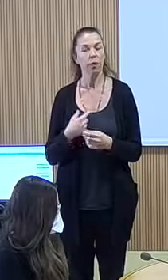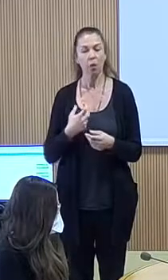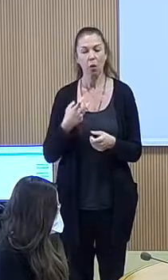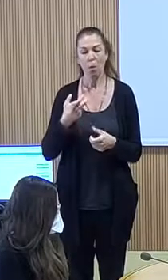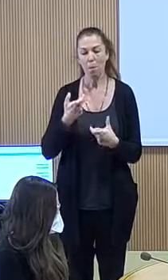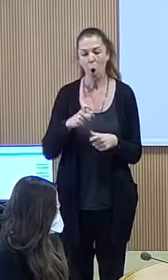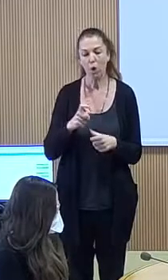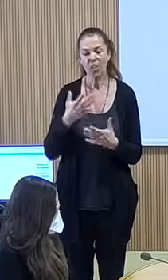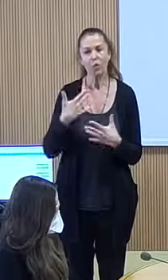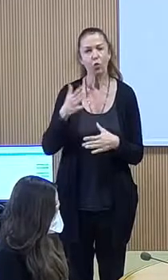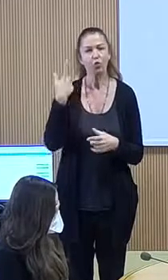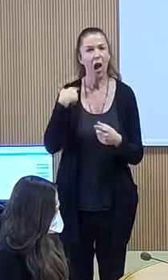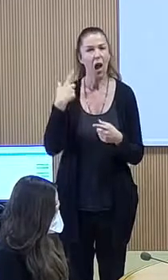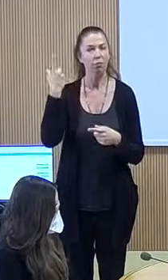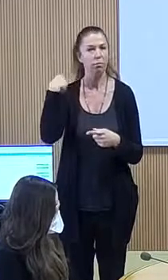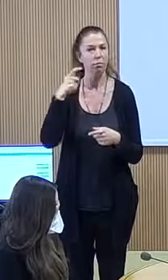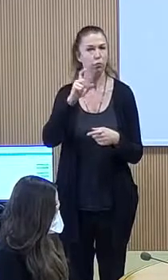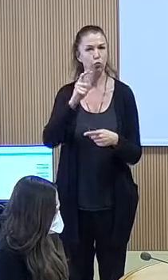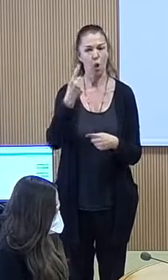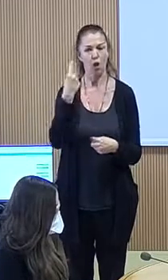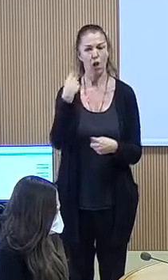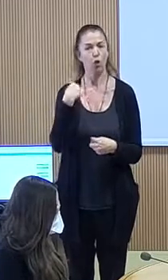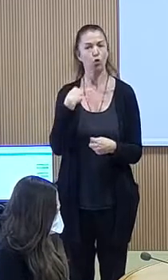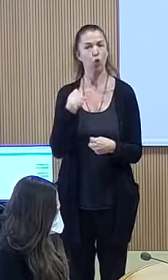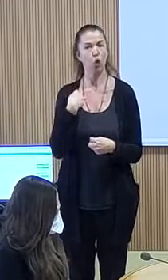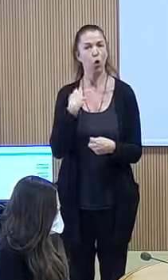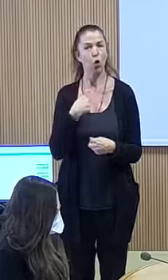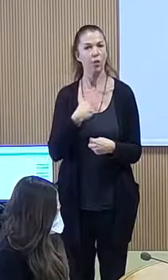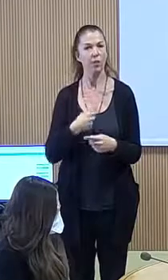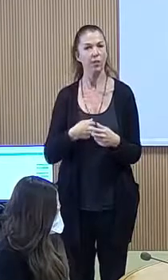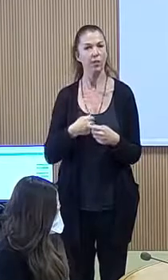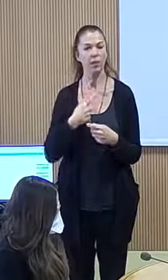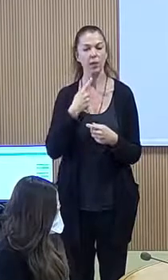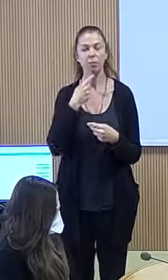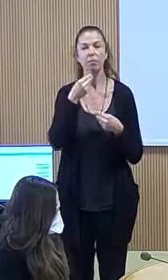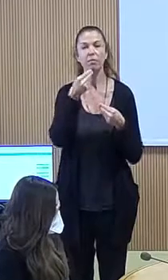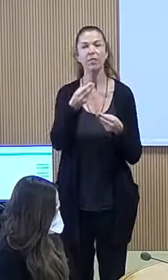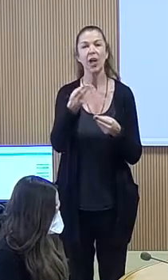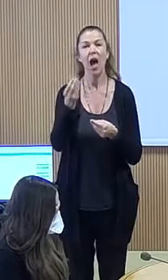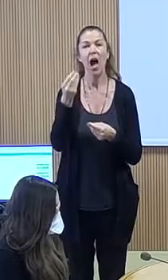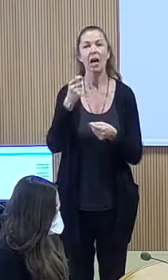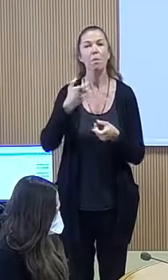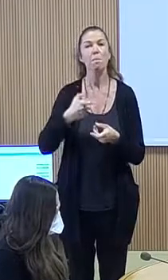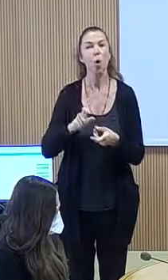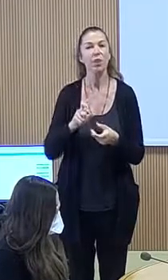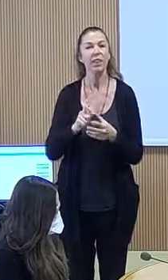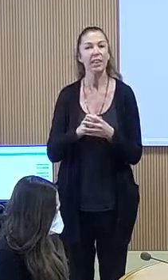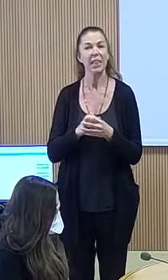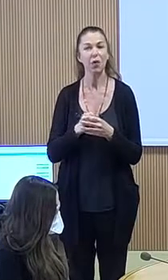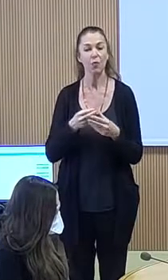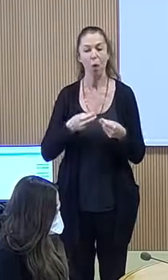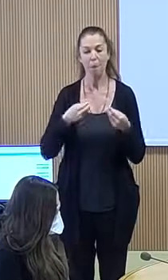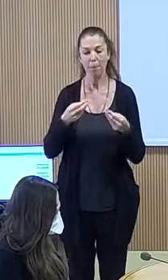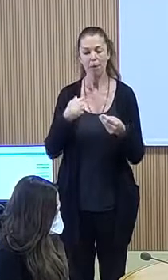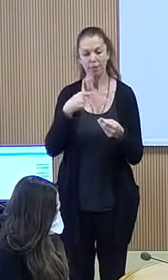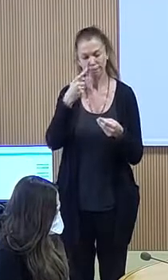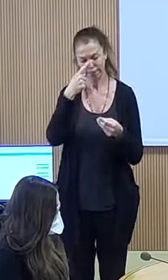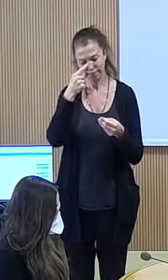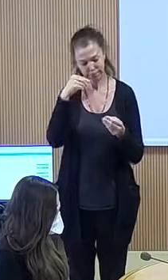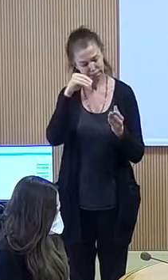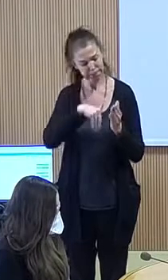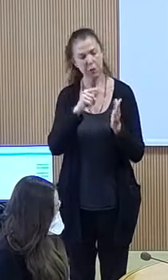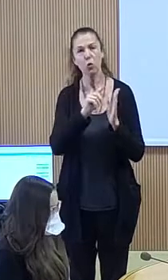nei giorni scorsi le le motivazioni che mi hanno portato ad adottare dei provvedimenti più restrittivi